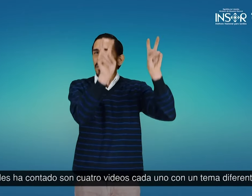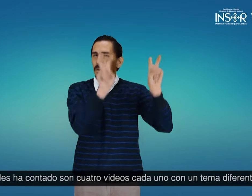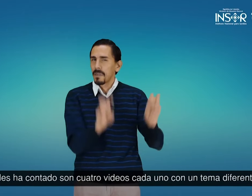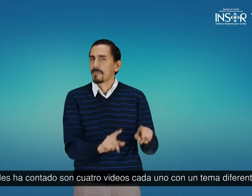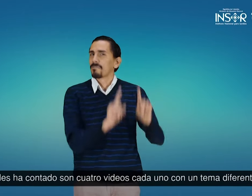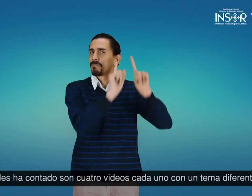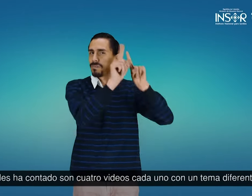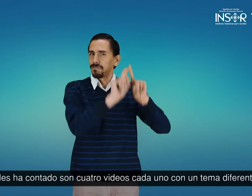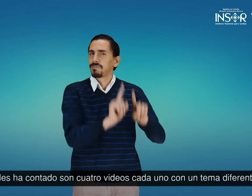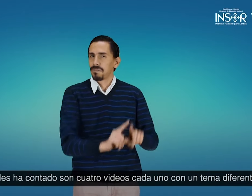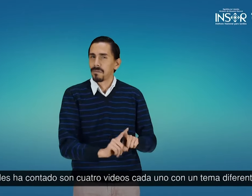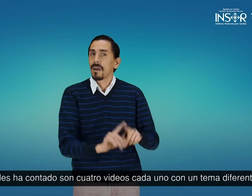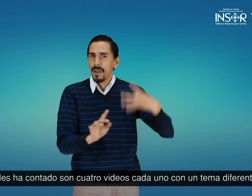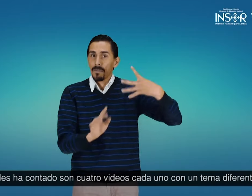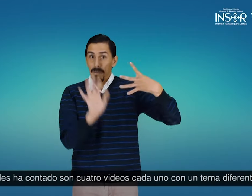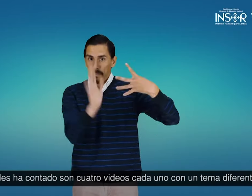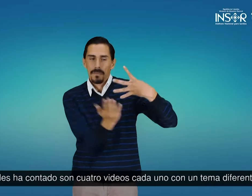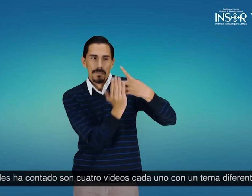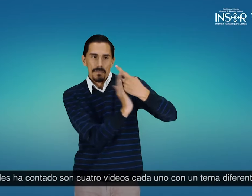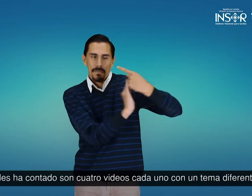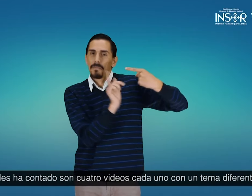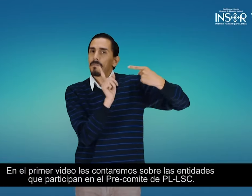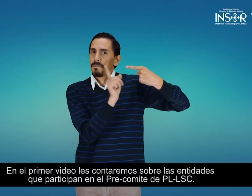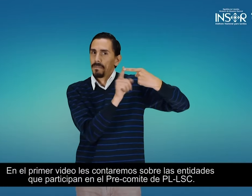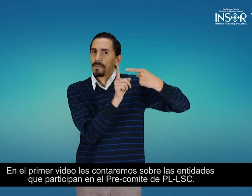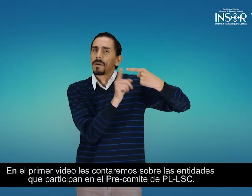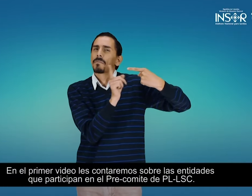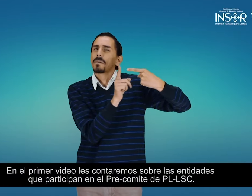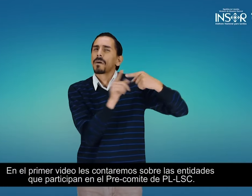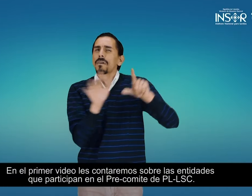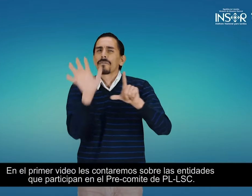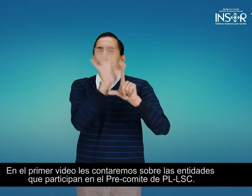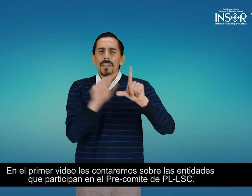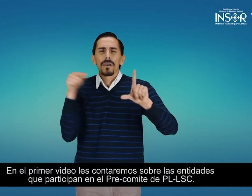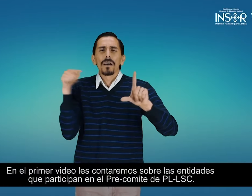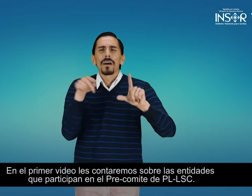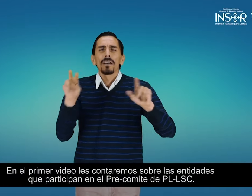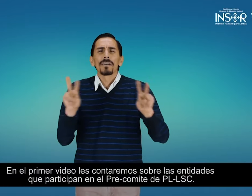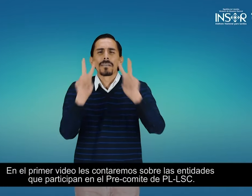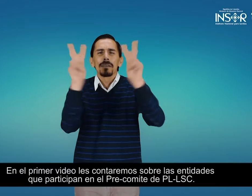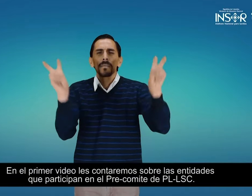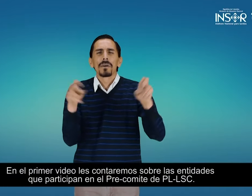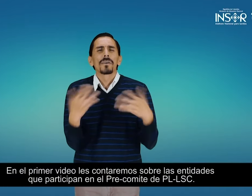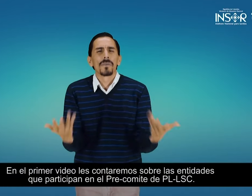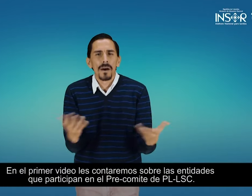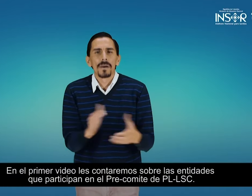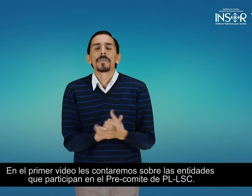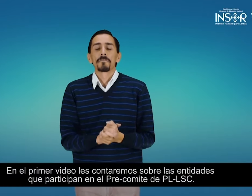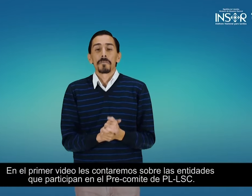uno con un tema diferente. En el primer video les contaremos sobre las entidades que